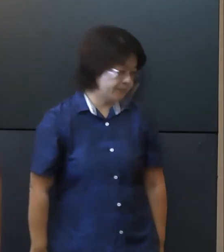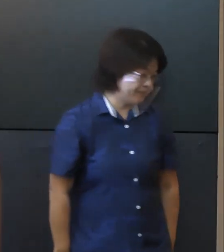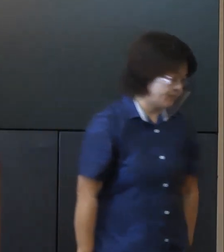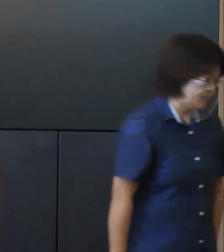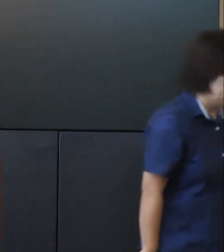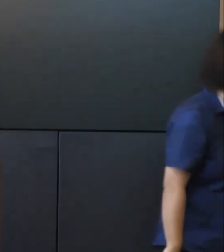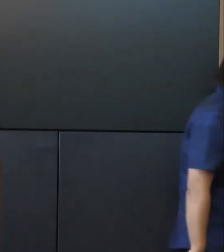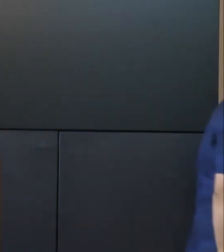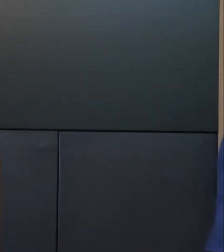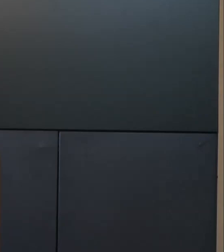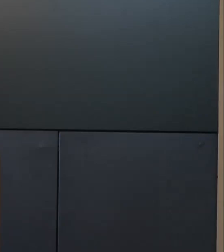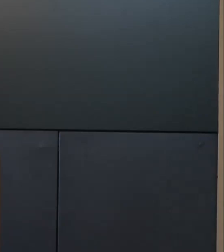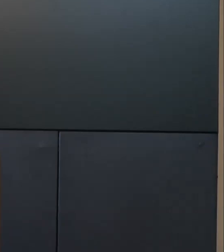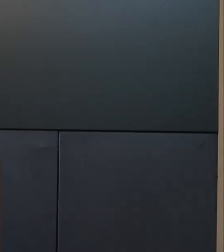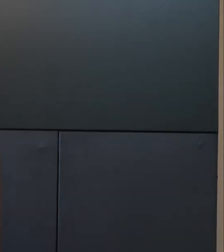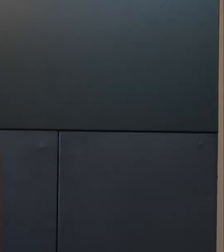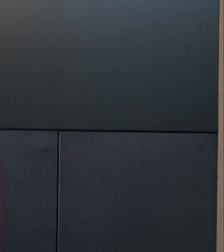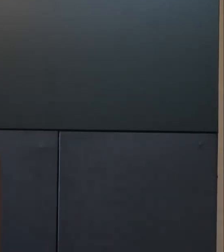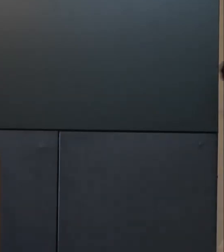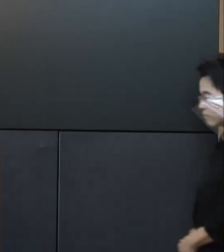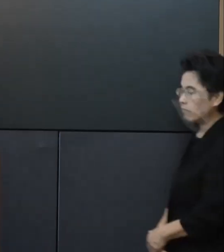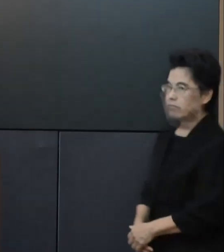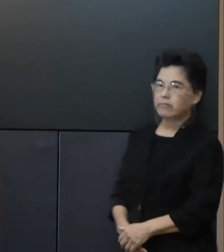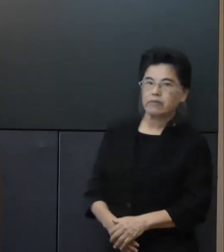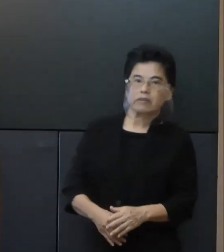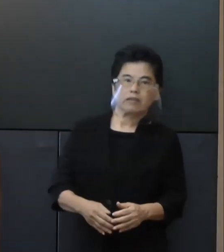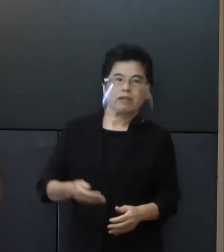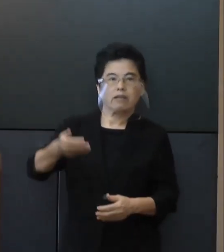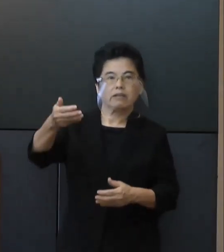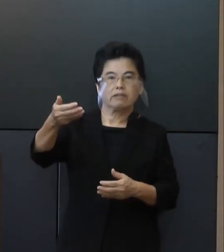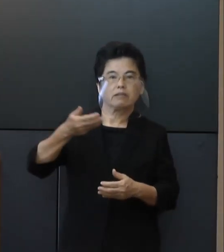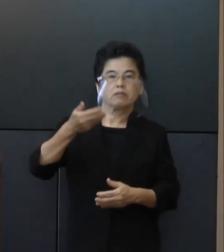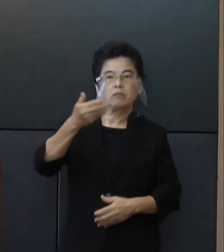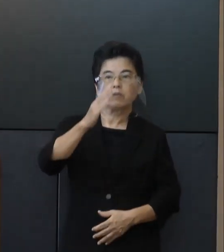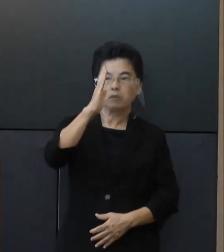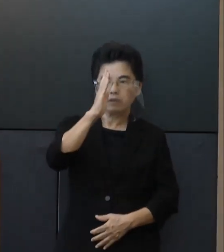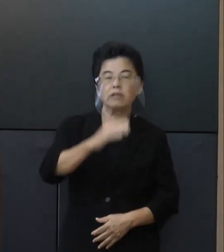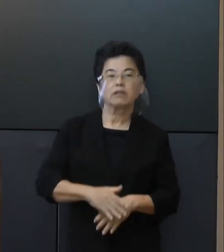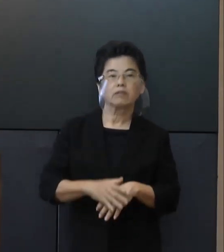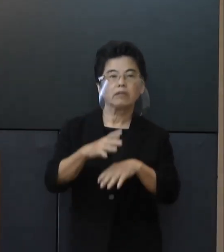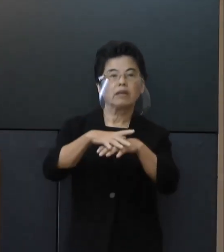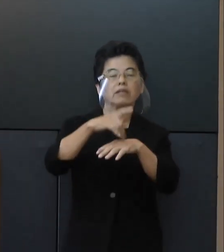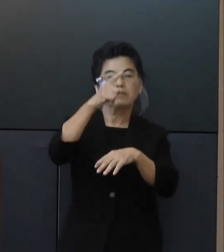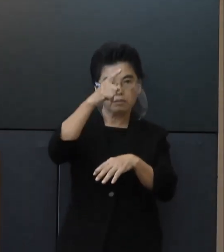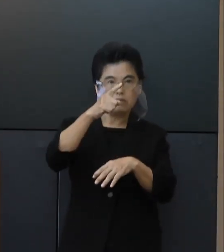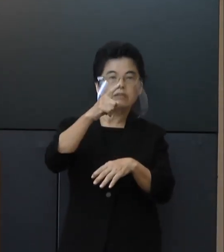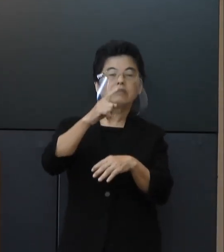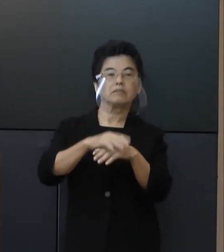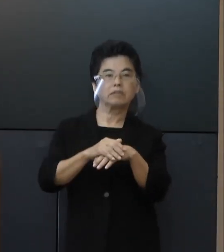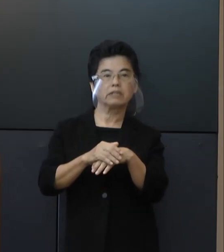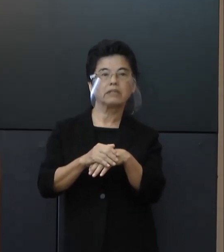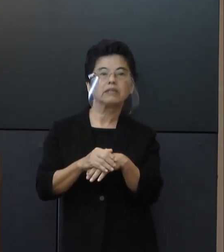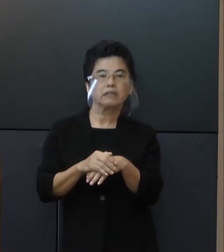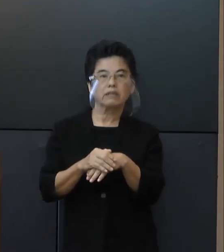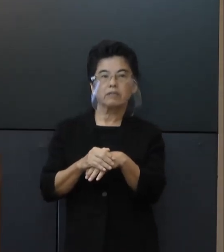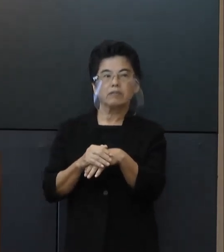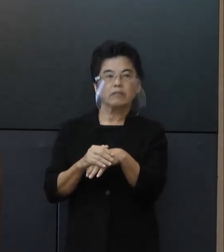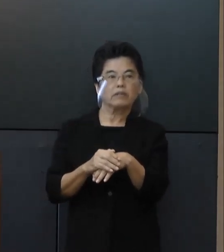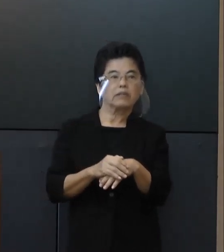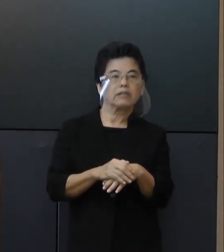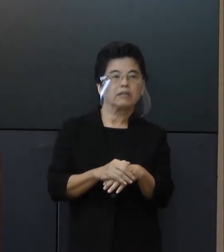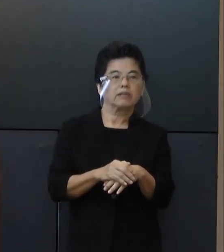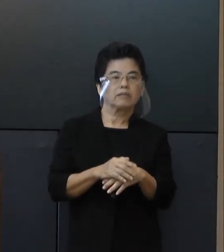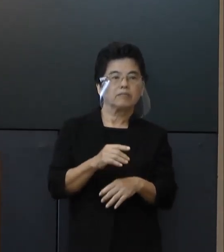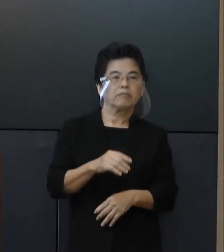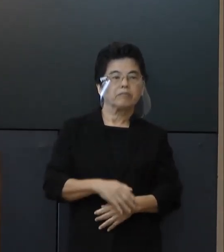はい、ではただいまのコメントに関しましてご質問をお受けいたします。はじめに県内管理者の QAB さんお願い